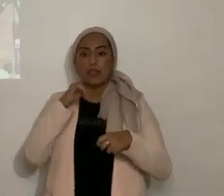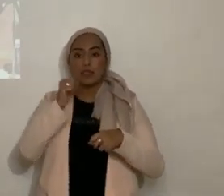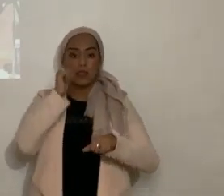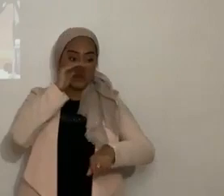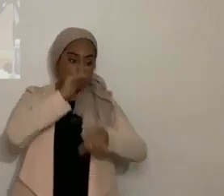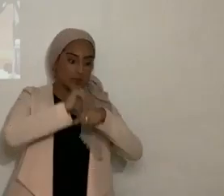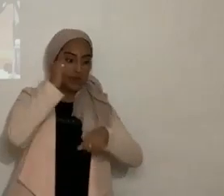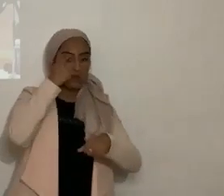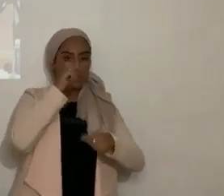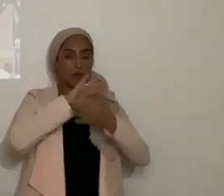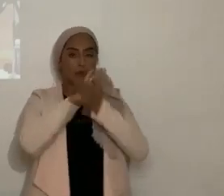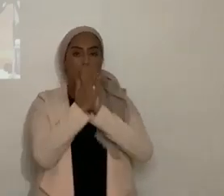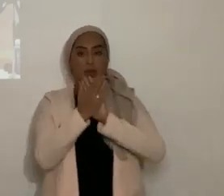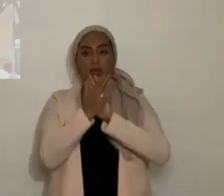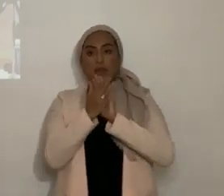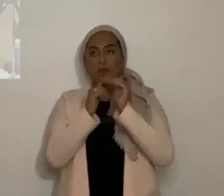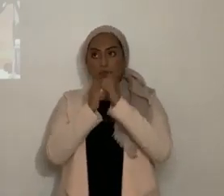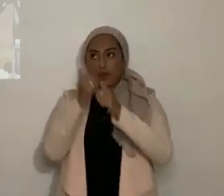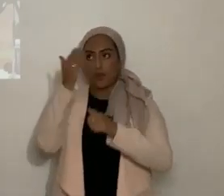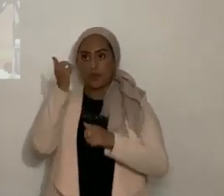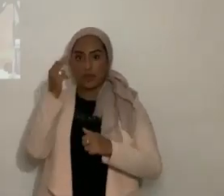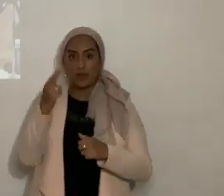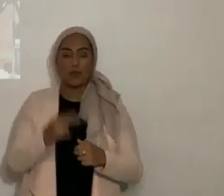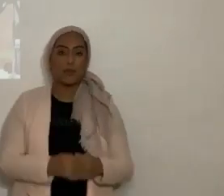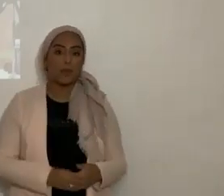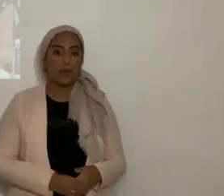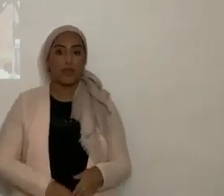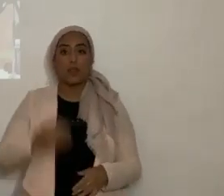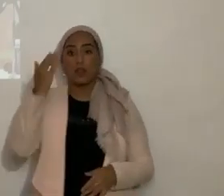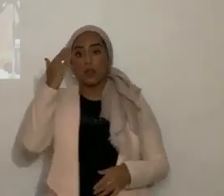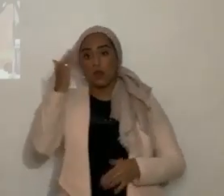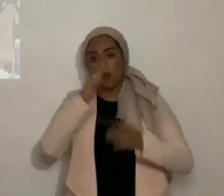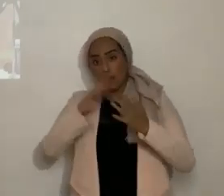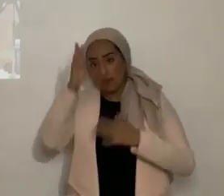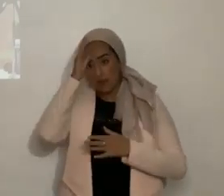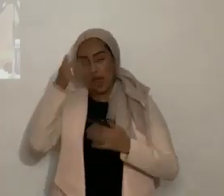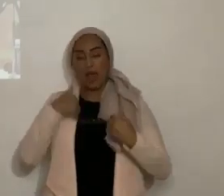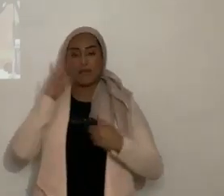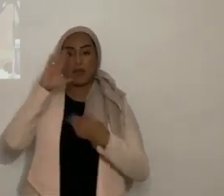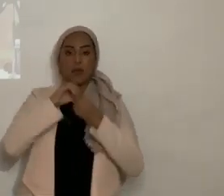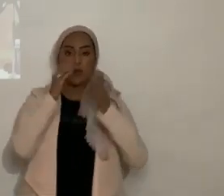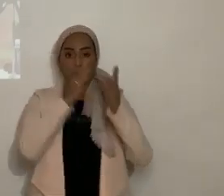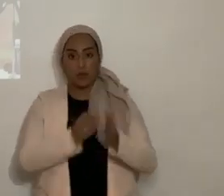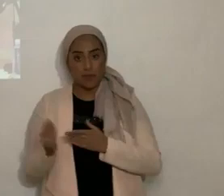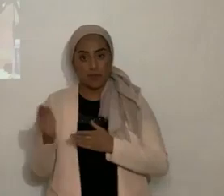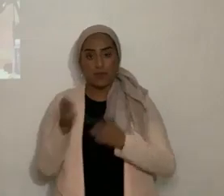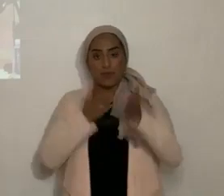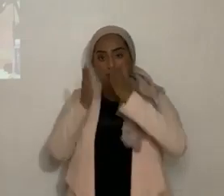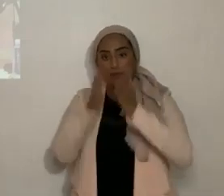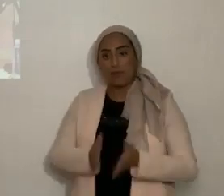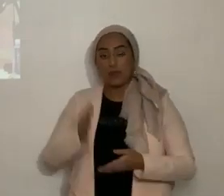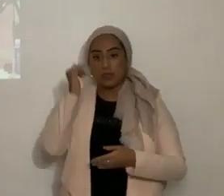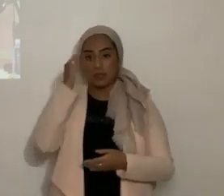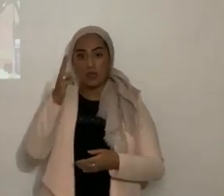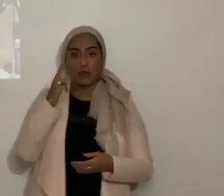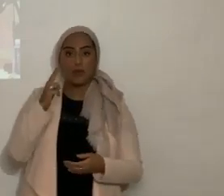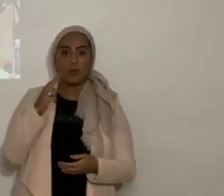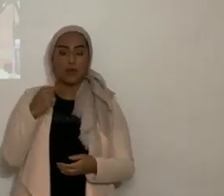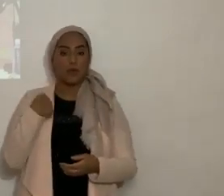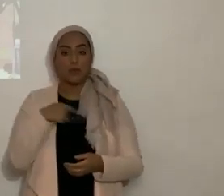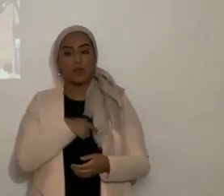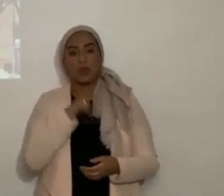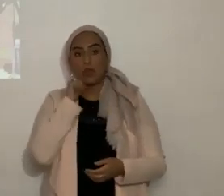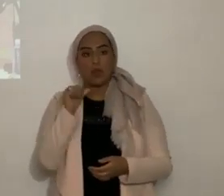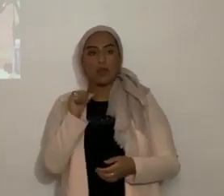para convertirse a Yahweh. El Eterno tiene sus planes. Los siervos de Yahweh no somos